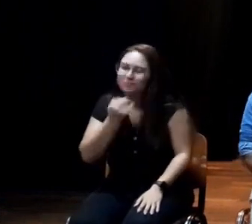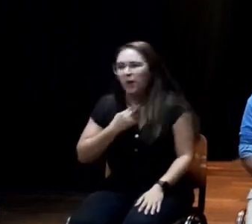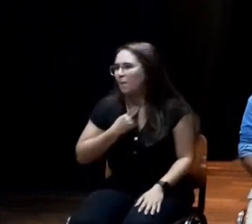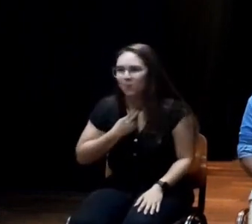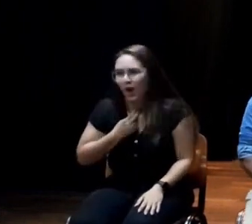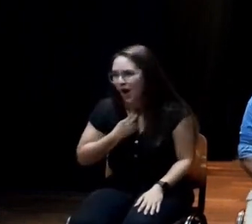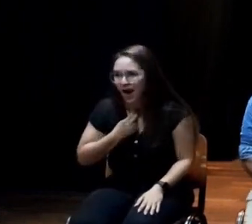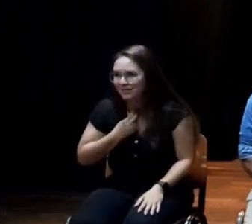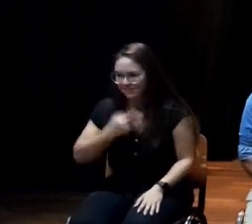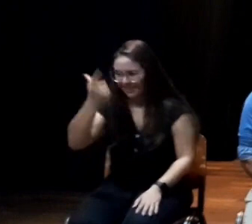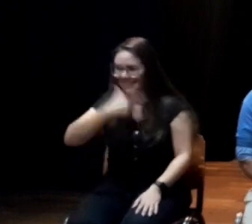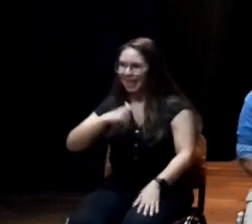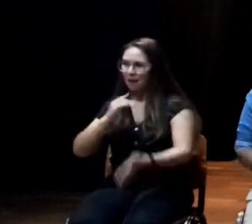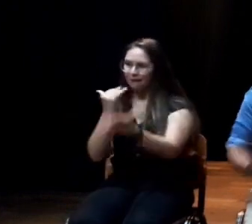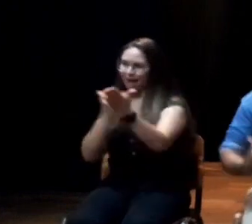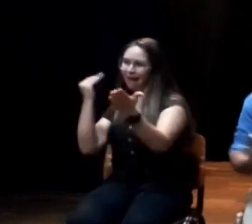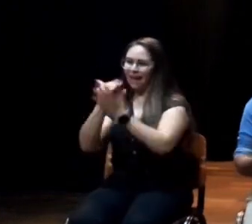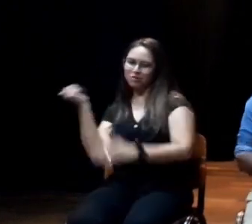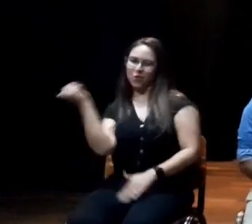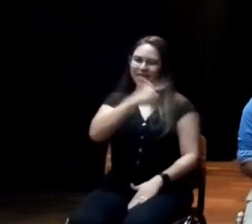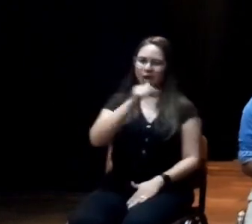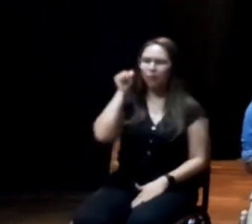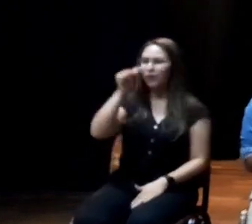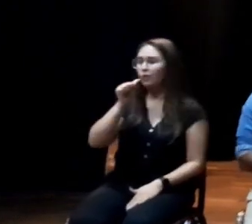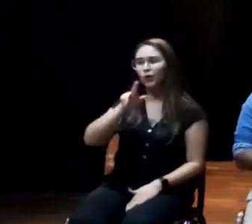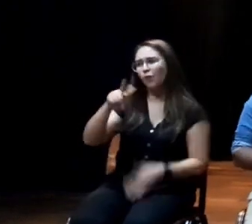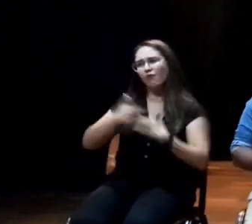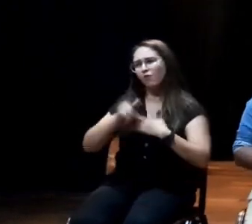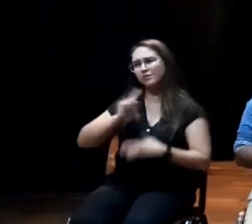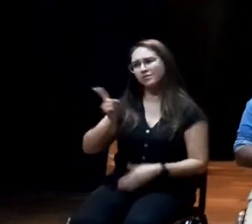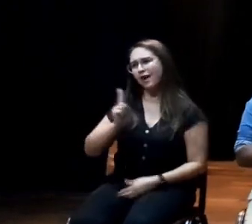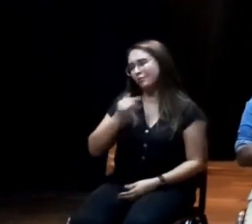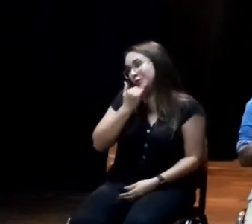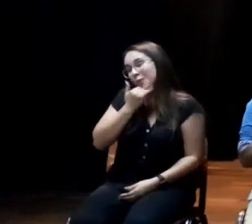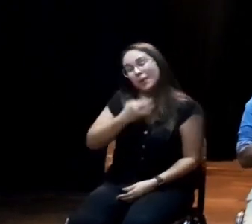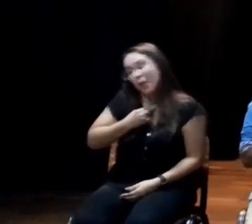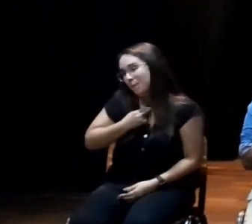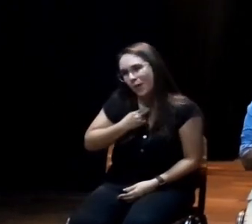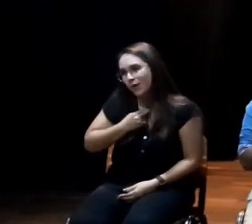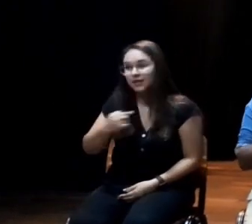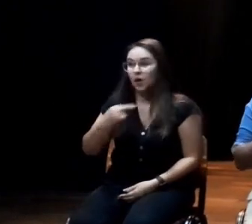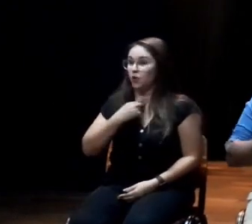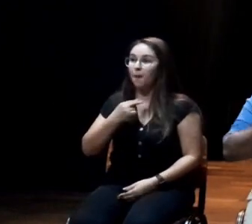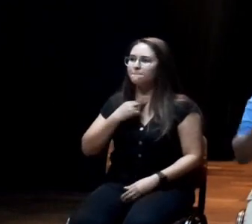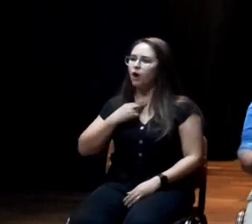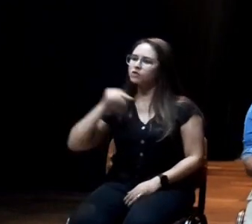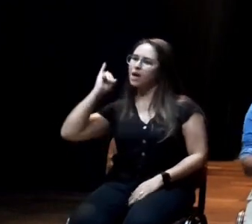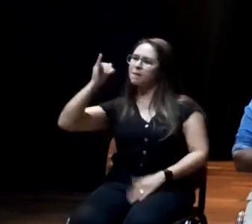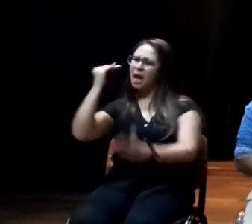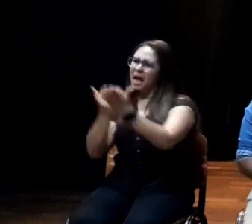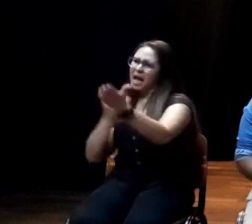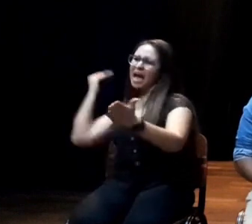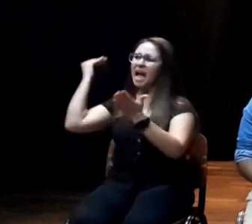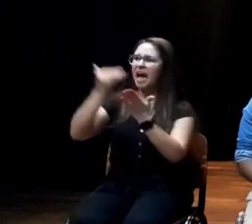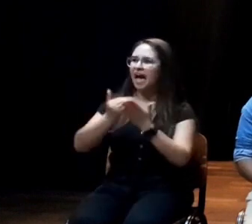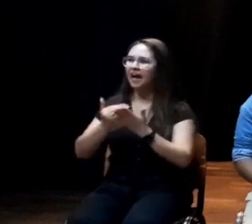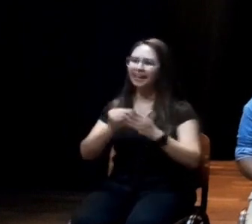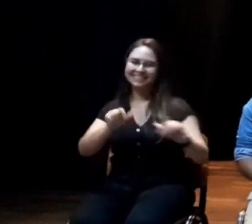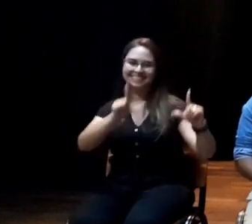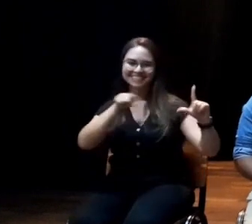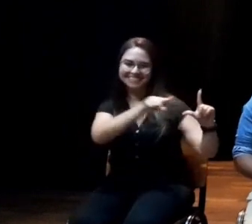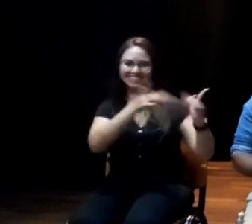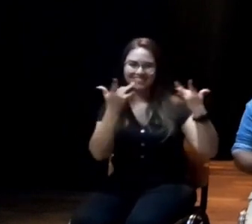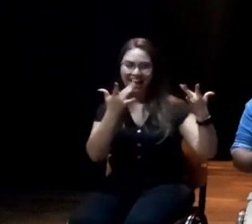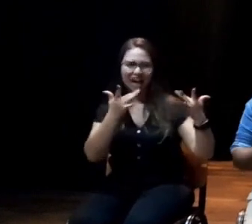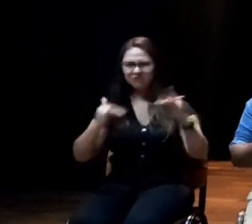não pode. Não é a nossa função, sabe? Assim, eu não posso contar mais do que a cena conta.